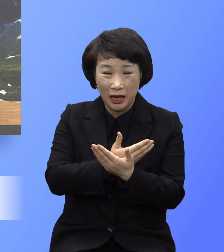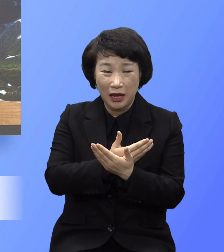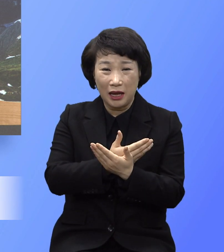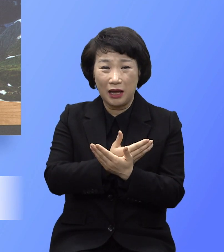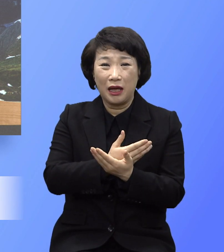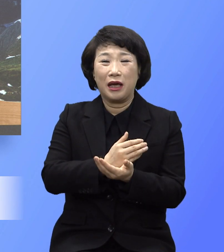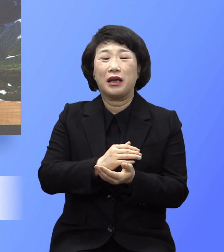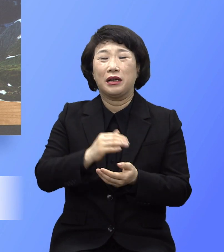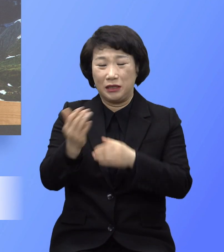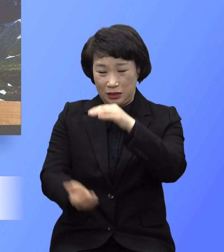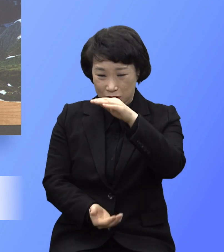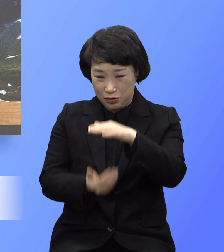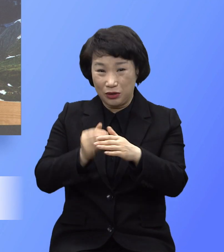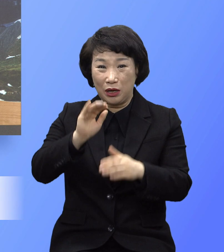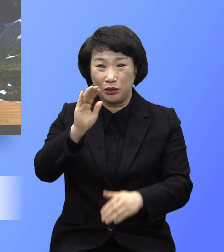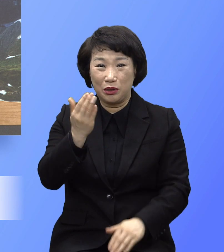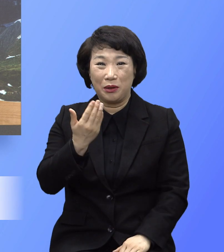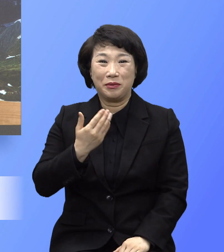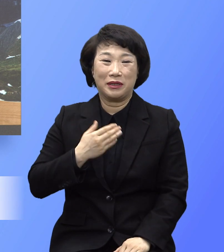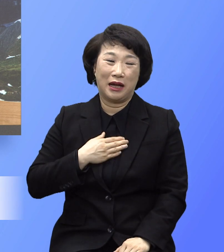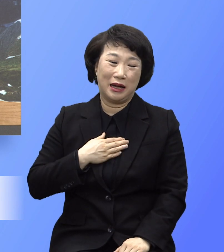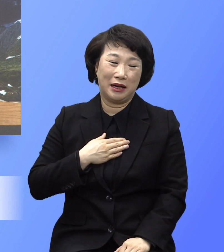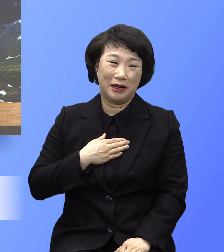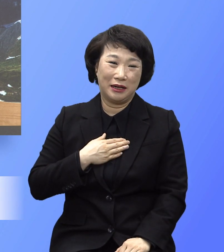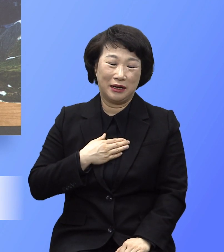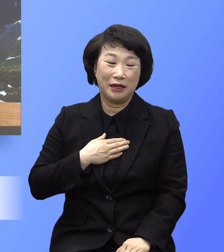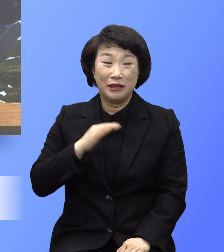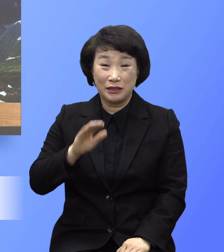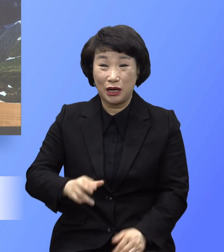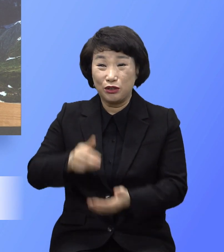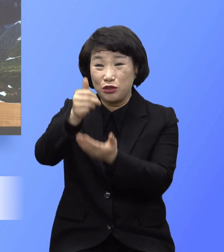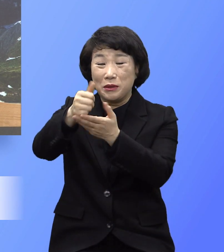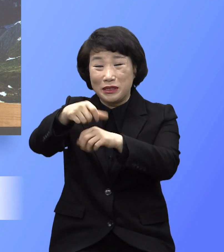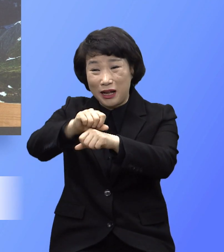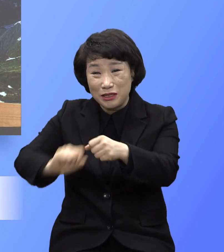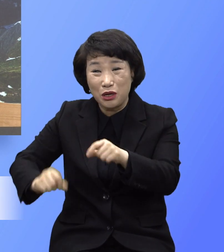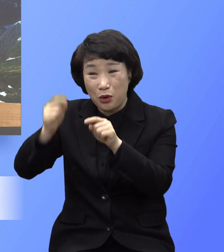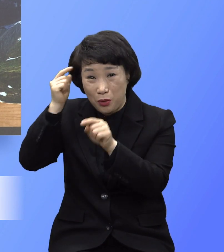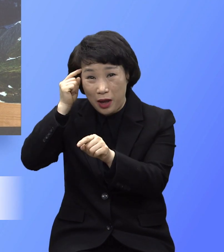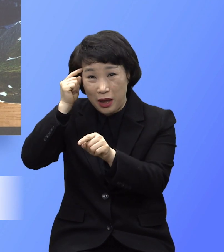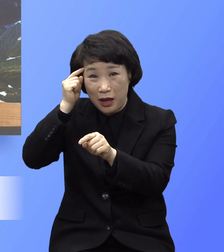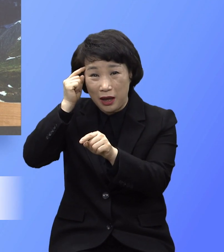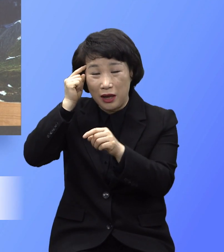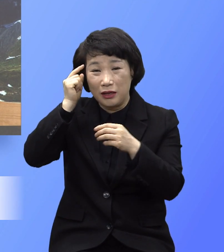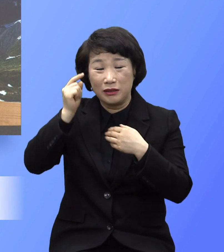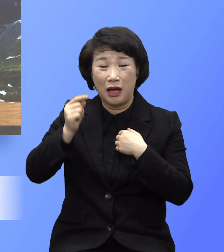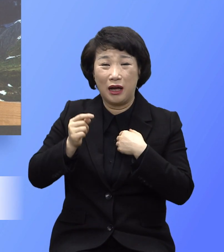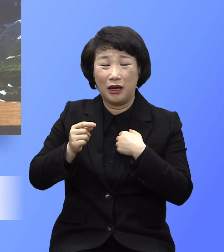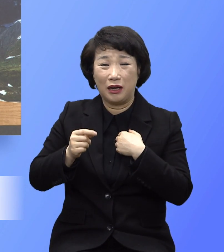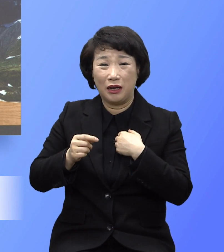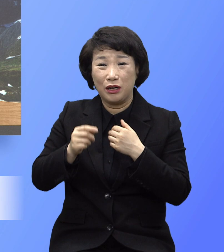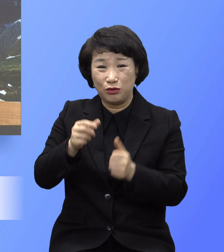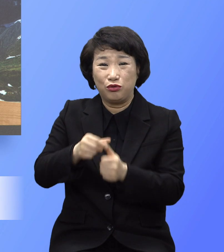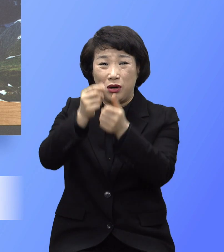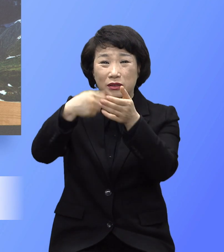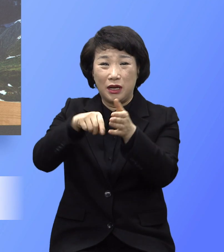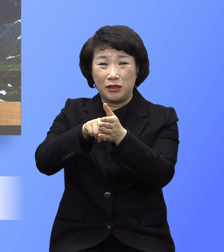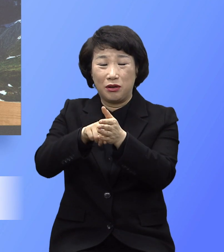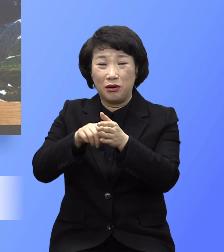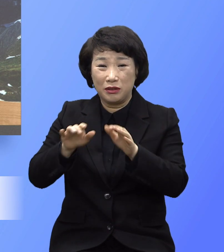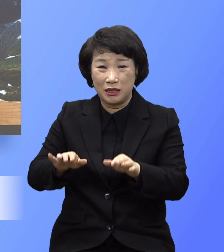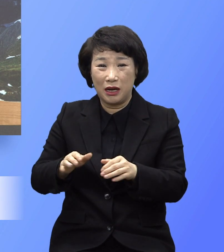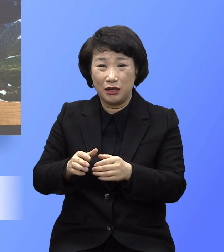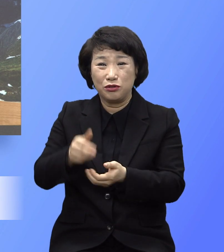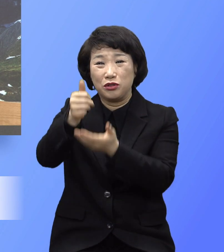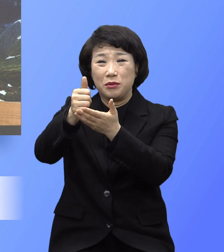본질이 이루어지는 것이니, 주가 왜 살을 찢었느냐, 왜 찢어서